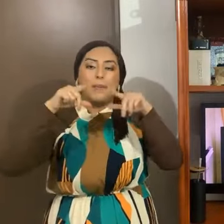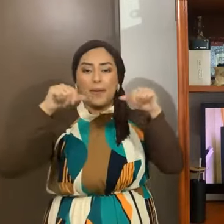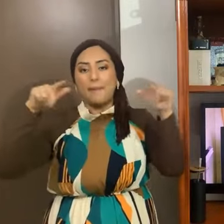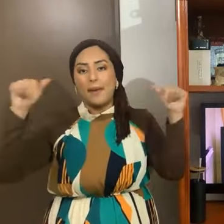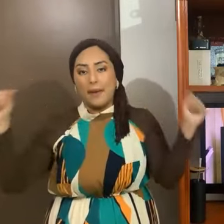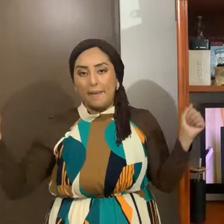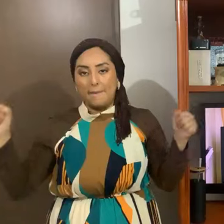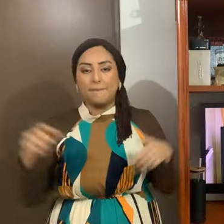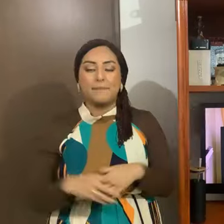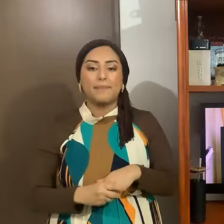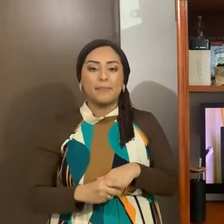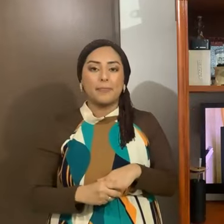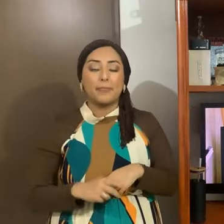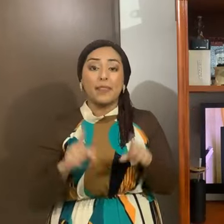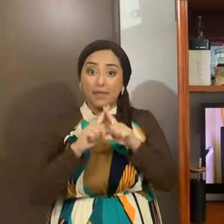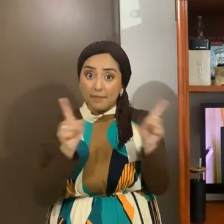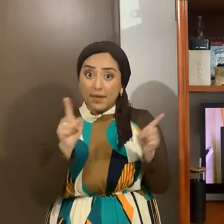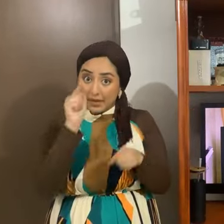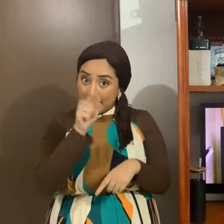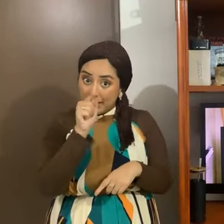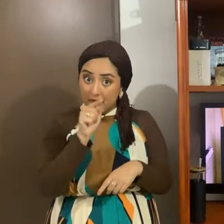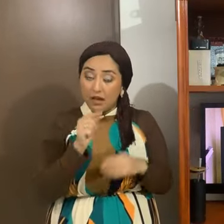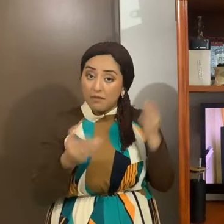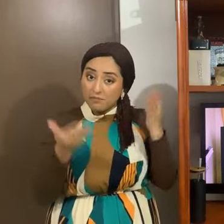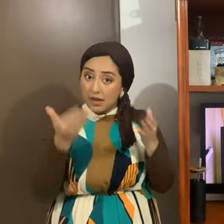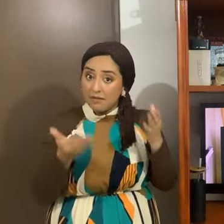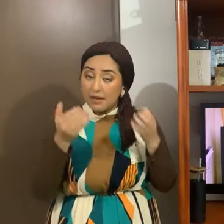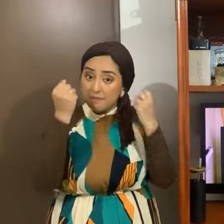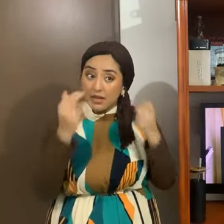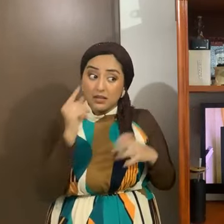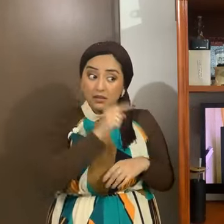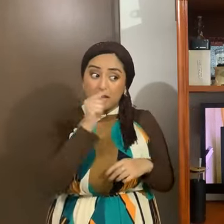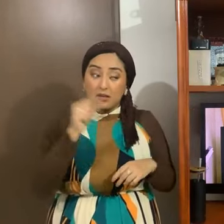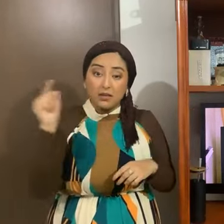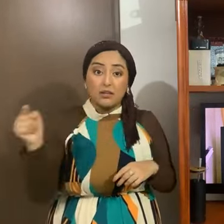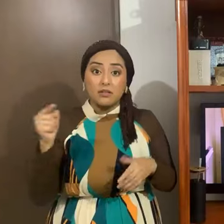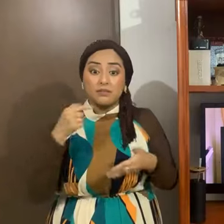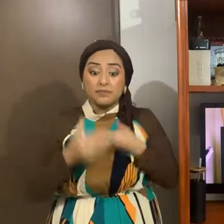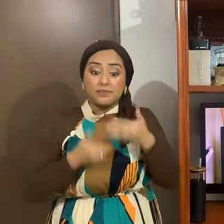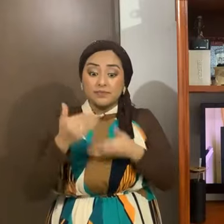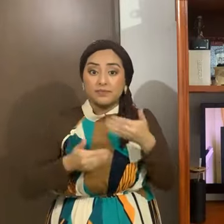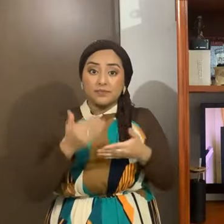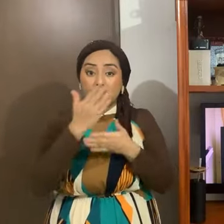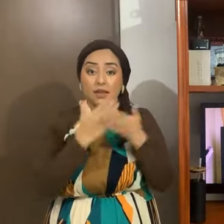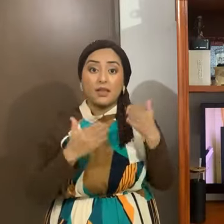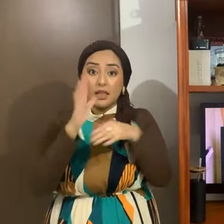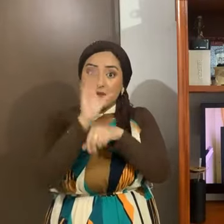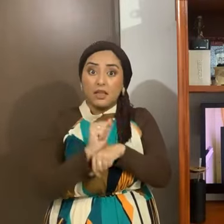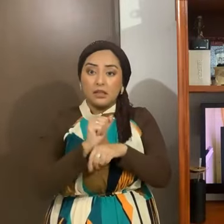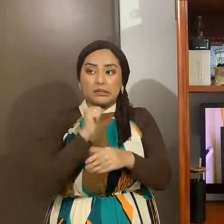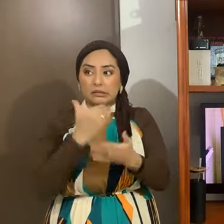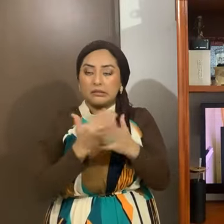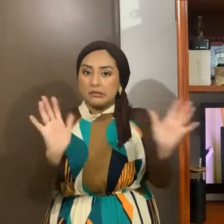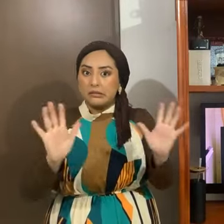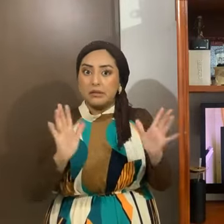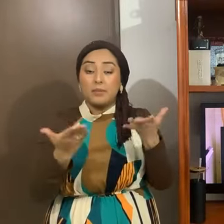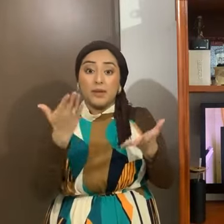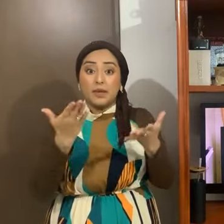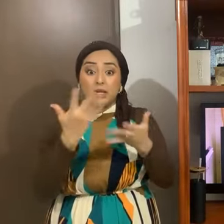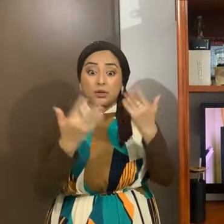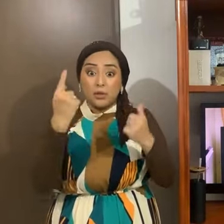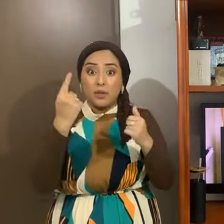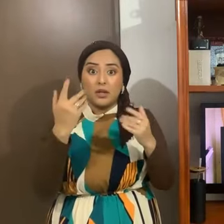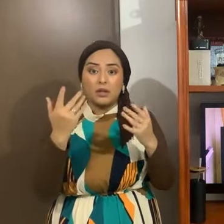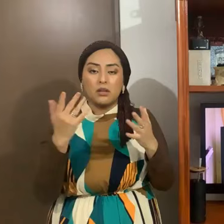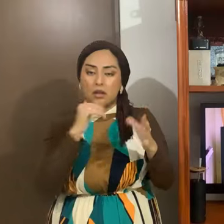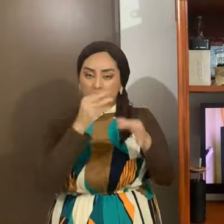etcétera. Pero hasta en esto, amados Ajim, probablemente muchos hemos desarrollado hábitos que no están bien. Alguien